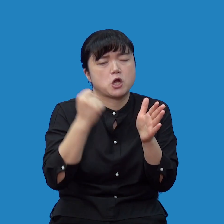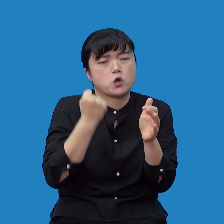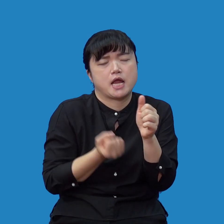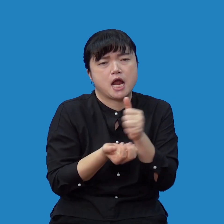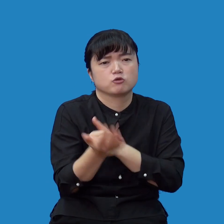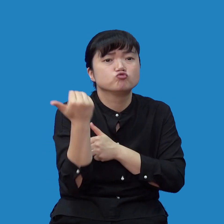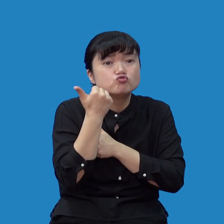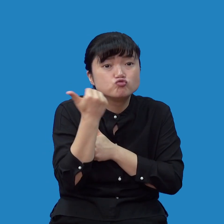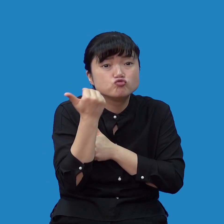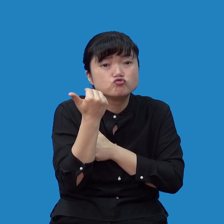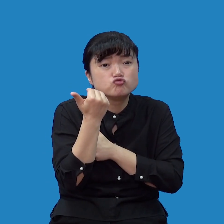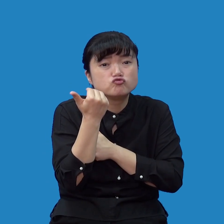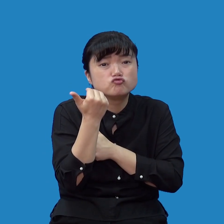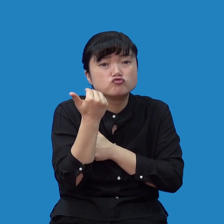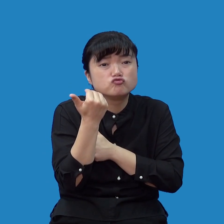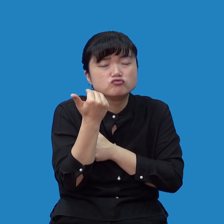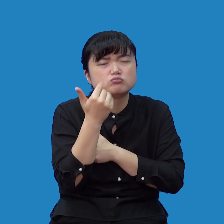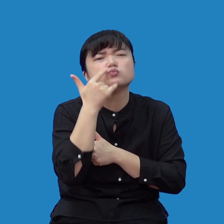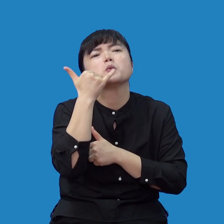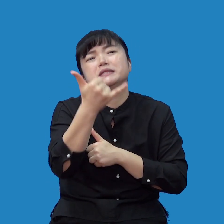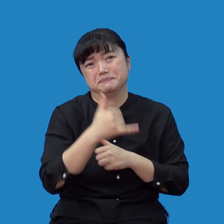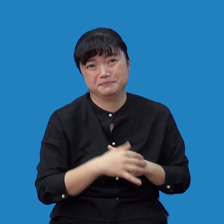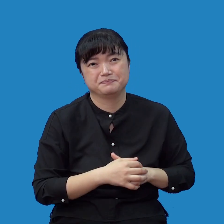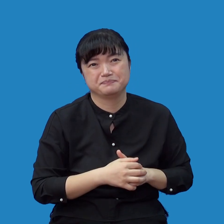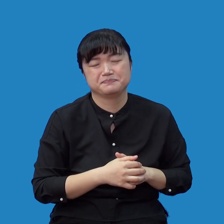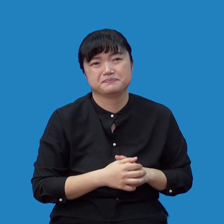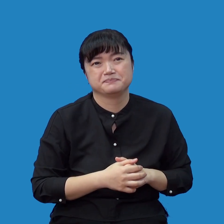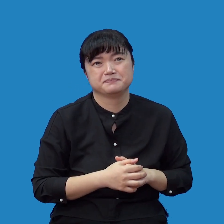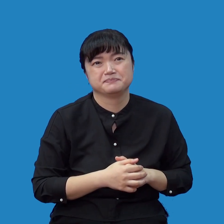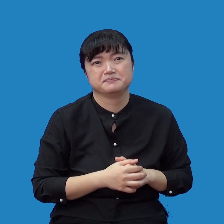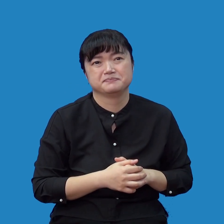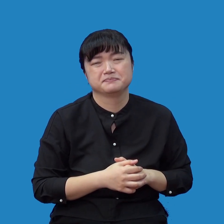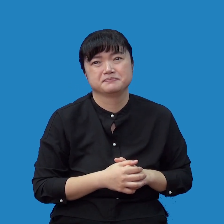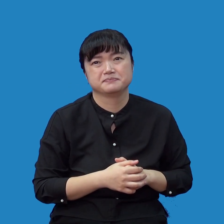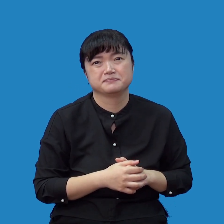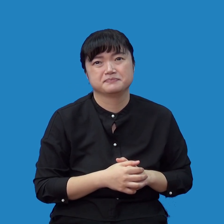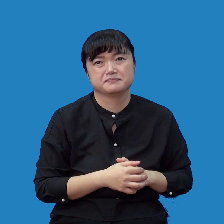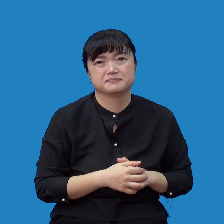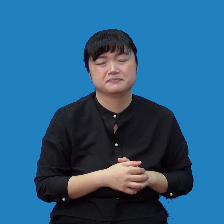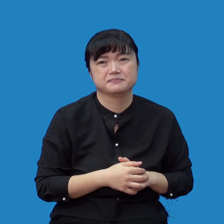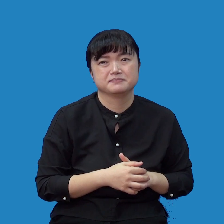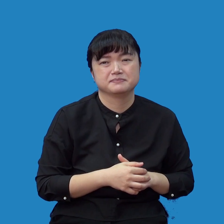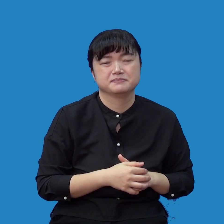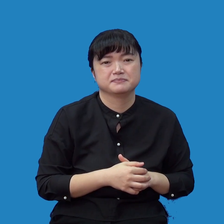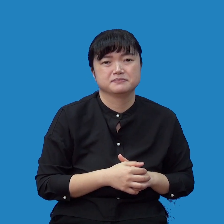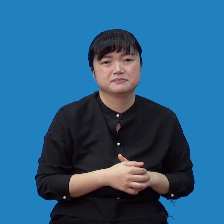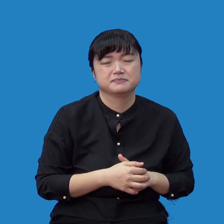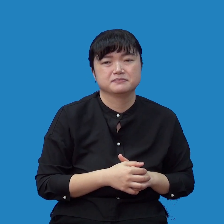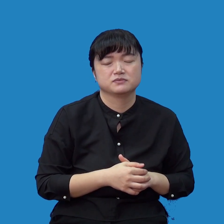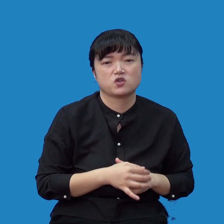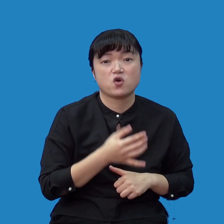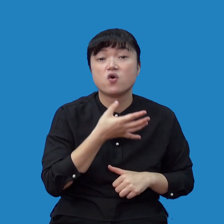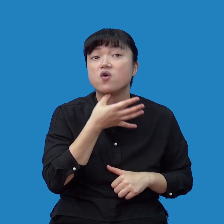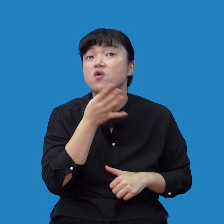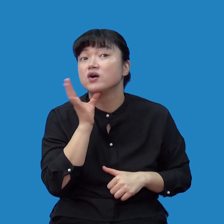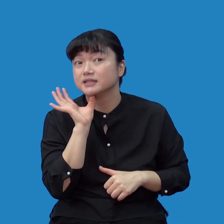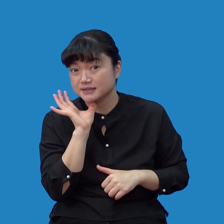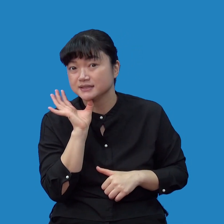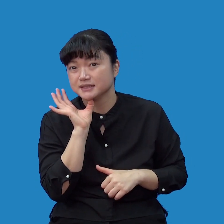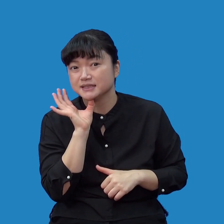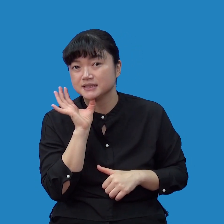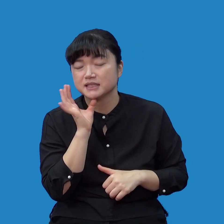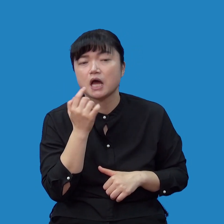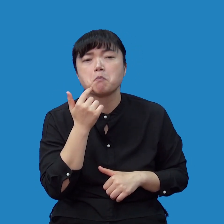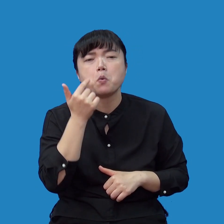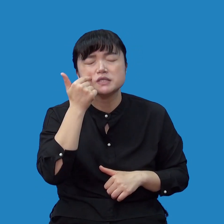바로 부모입니다. 어른들의 경우에는, 노년 어른들의 경우에는 목회자가 가장